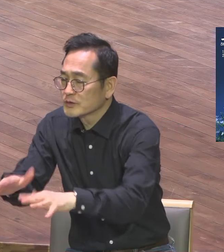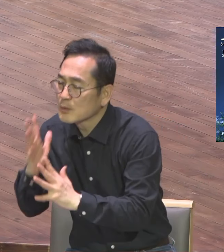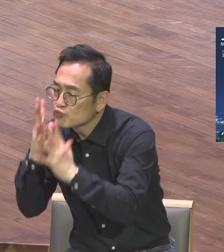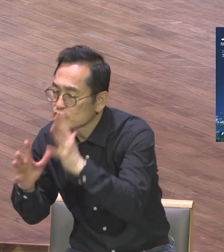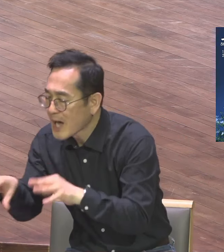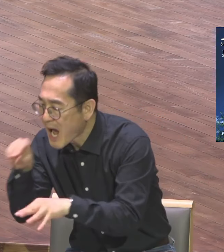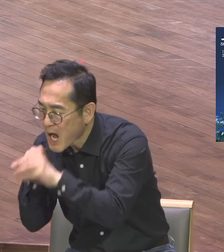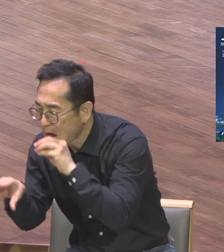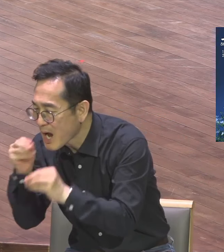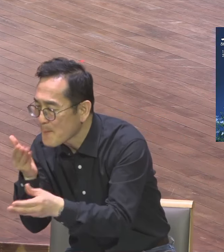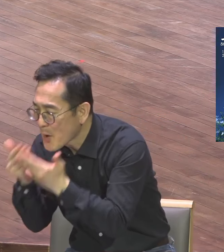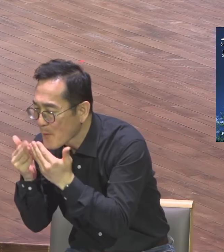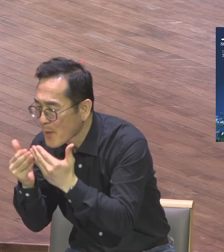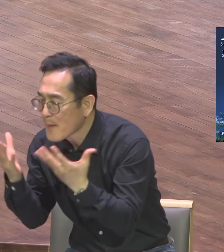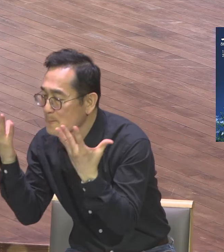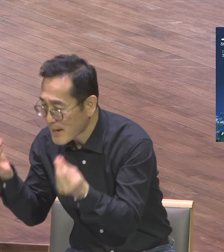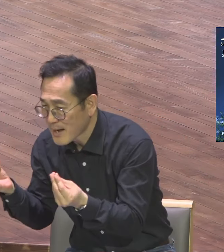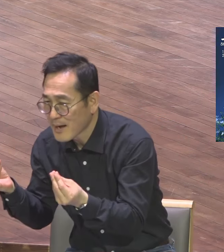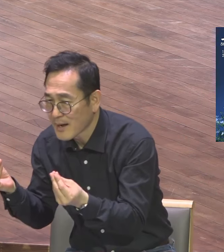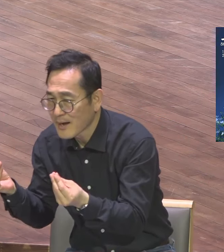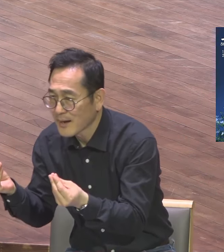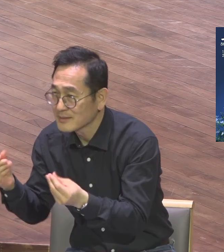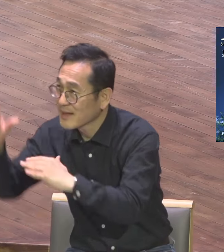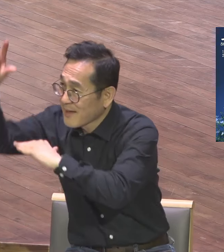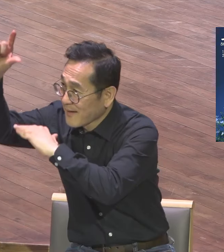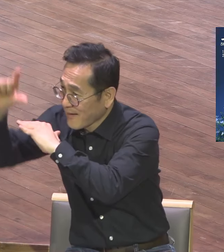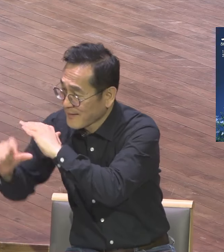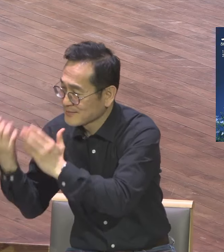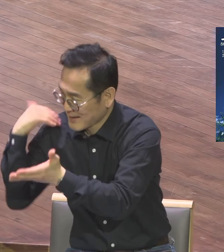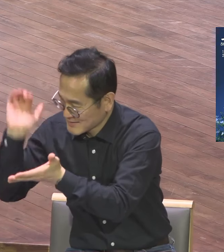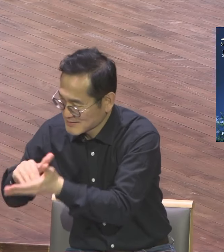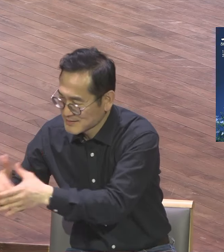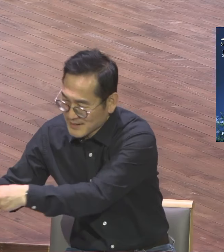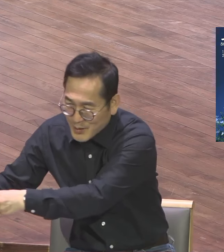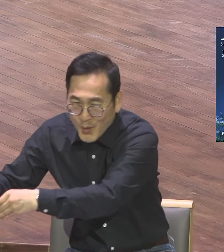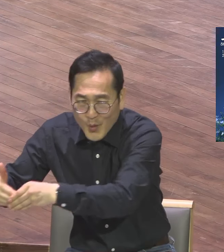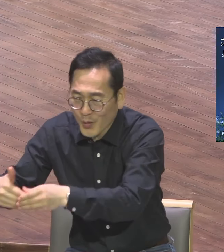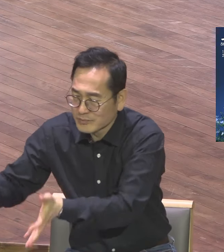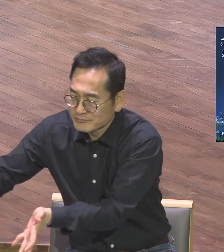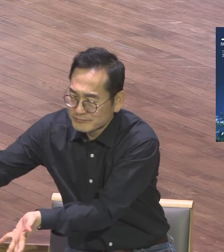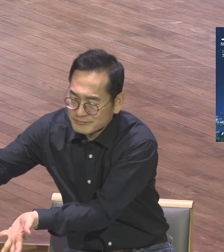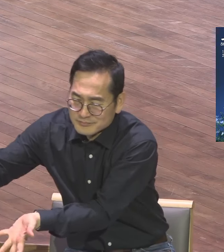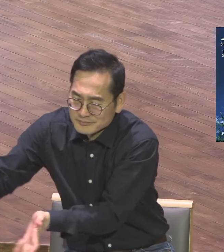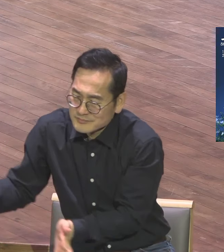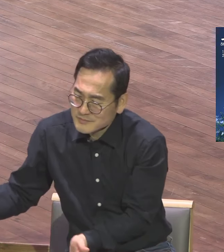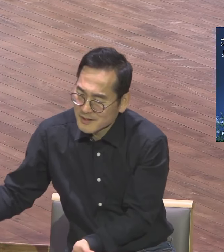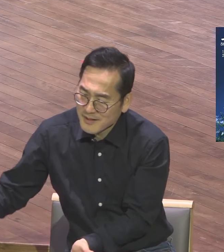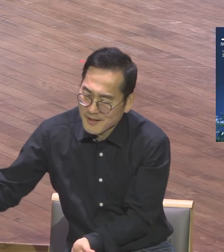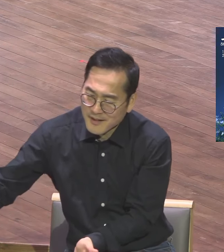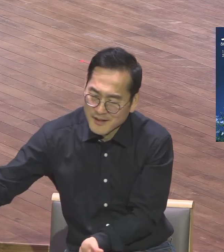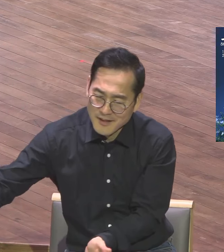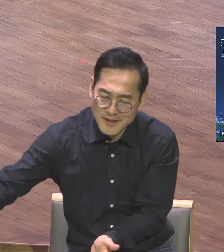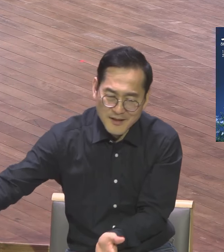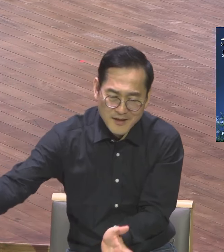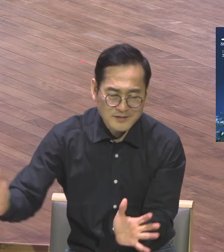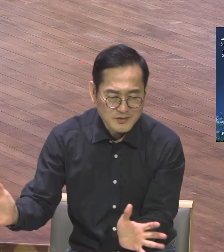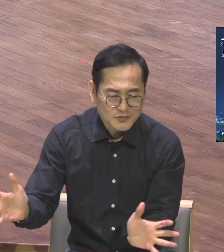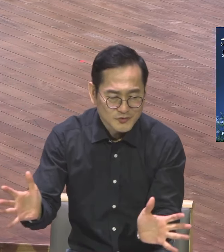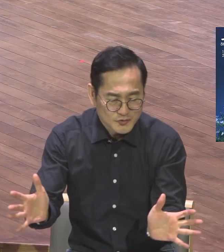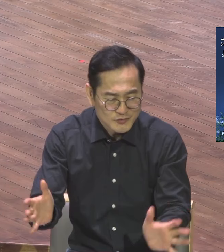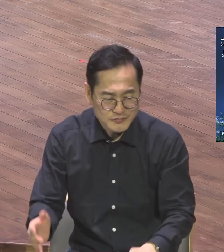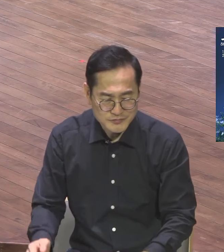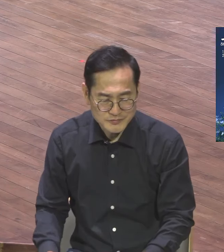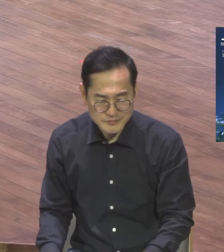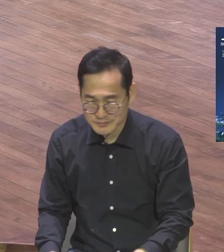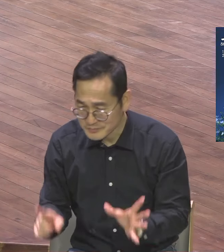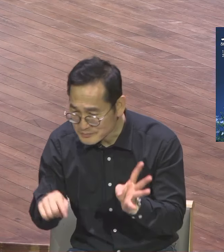그리고 거기서 모양을 하다가 해가 지게 되면 이제 데리고 들어옵니다. 우리로 다 그렇게 데리고 들어올 때 얼굴을 봅니다.